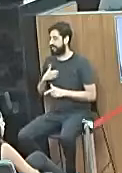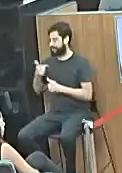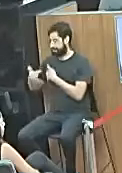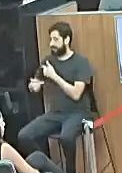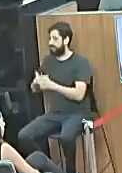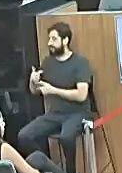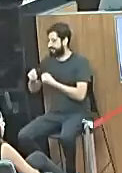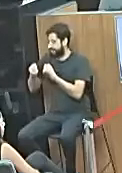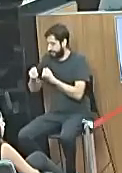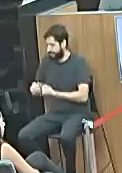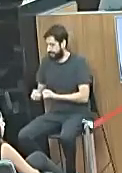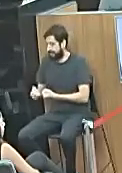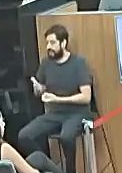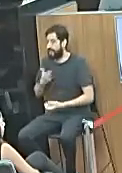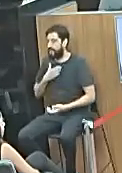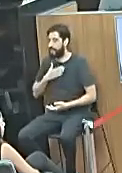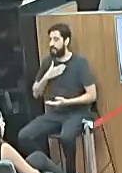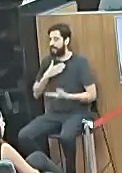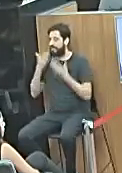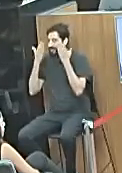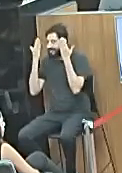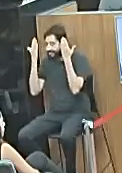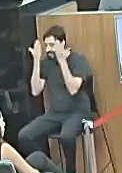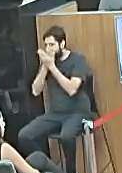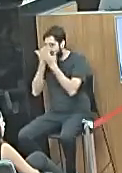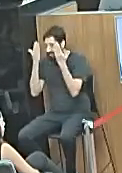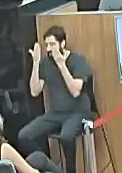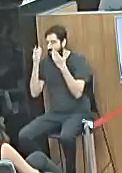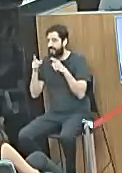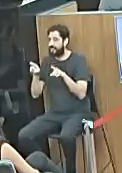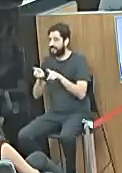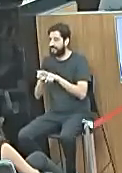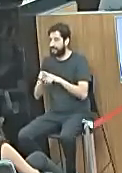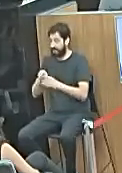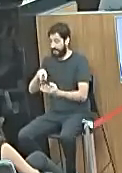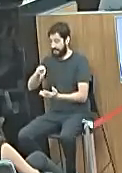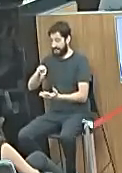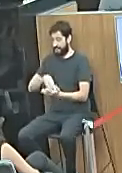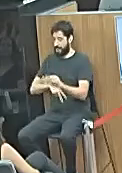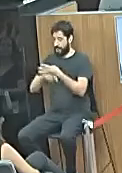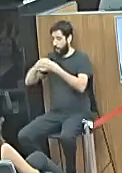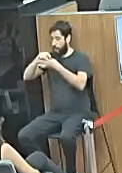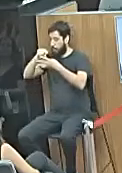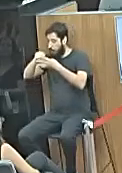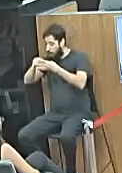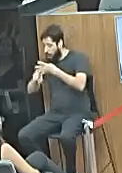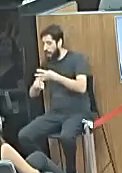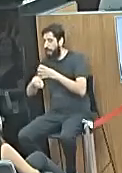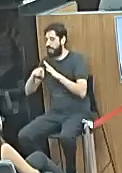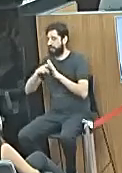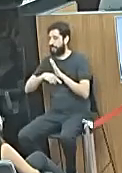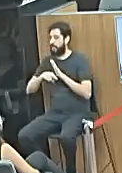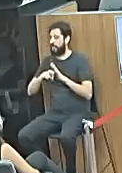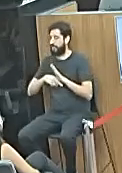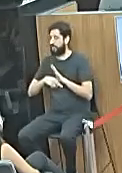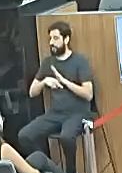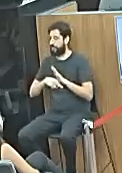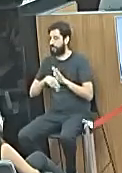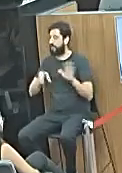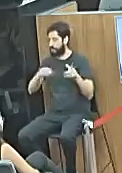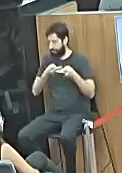além de ser deficiente visual tem que fazer leitura de 4 relatório saiu então deputado tem um pouco de